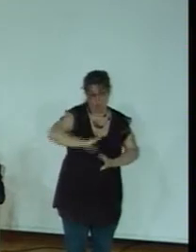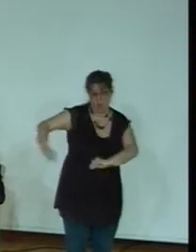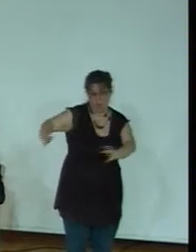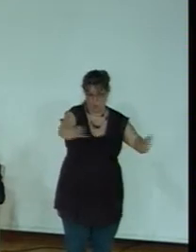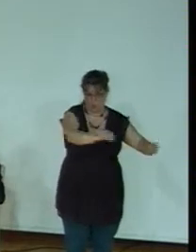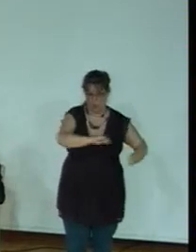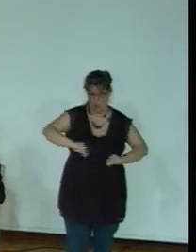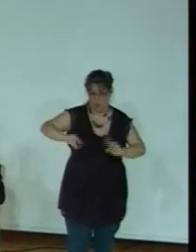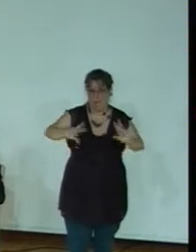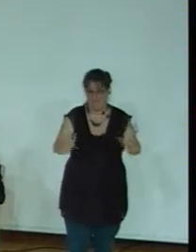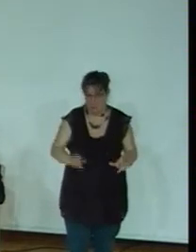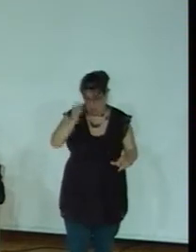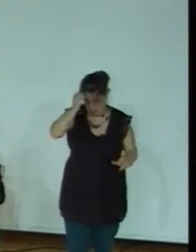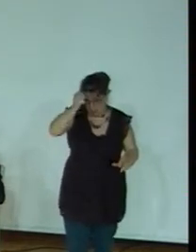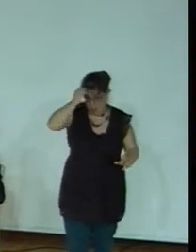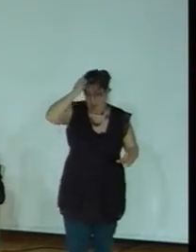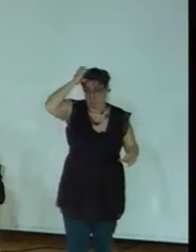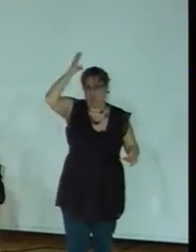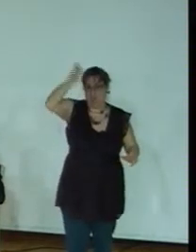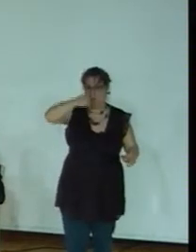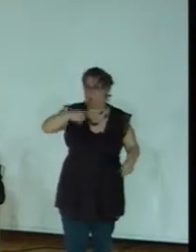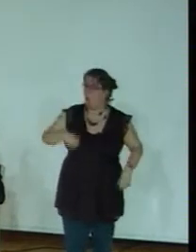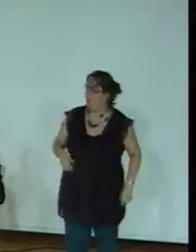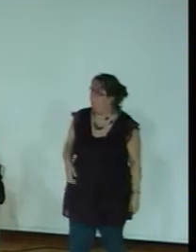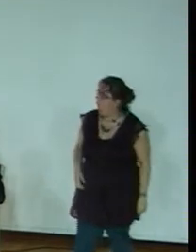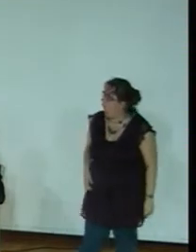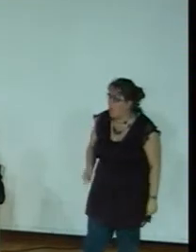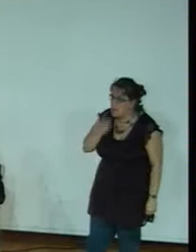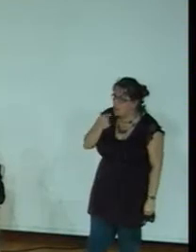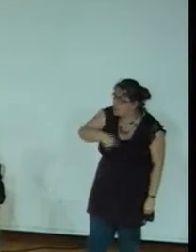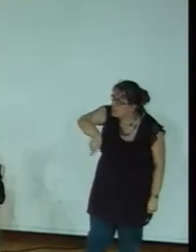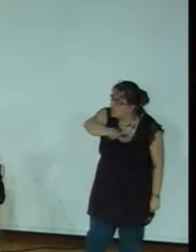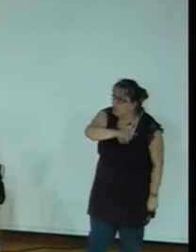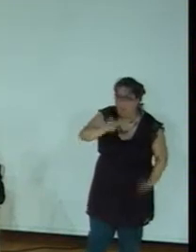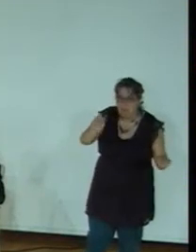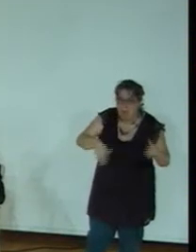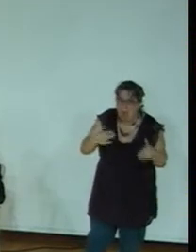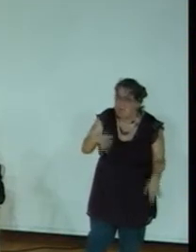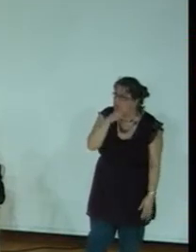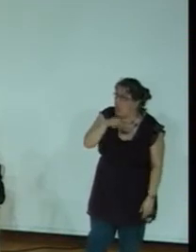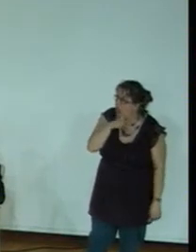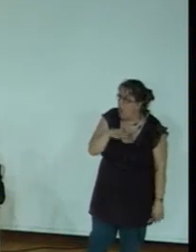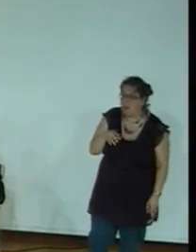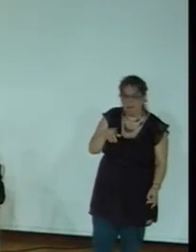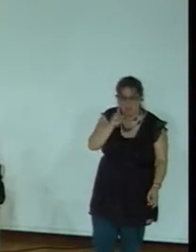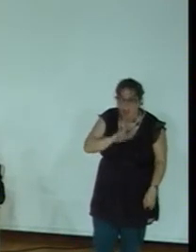ça, souvent on bondit en disant « Mais vous ne voudriez quand même pas que Mme Michu elle apprenne l'informatique ?» Ah ah. Alors